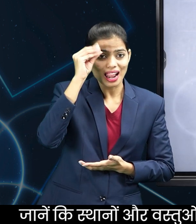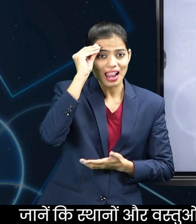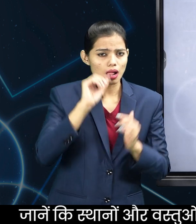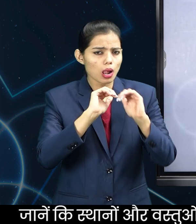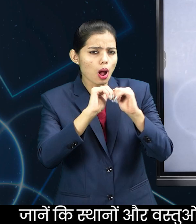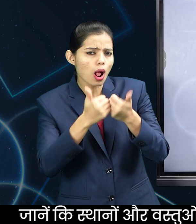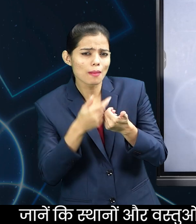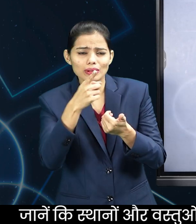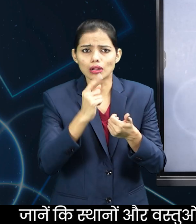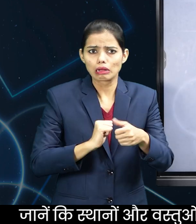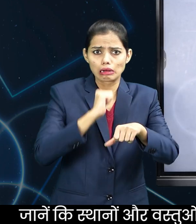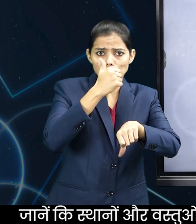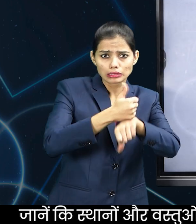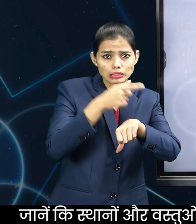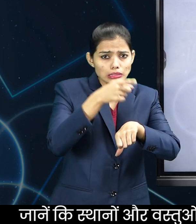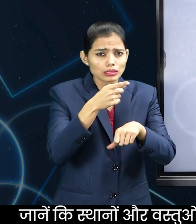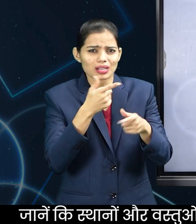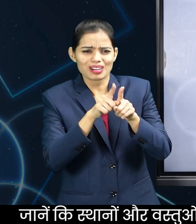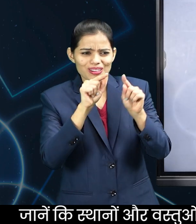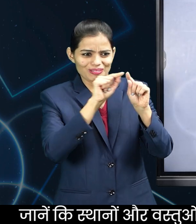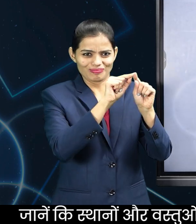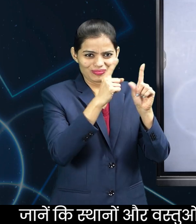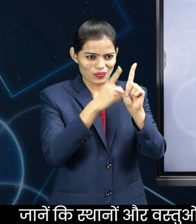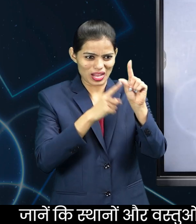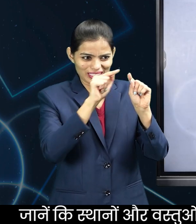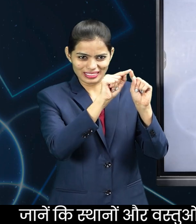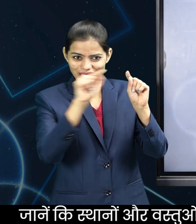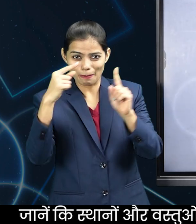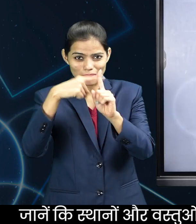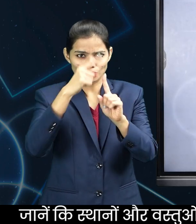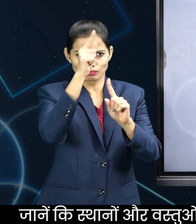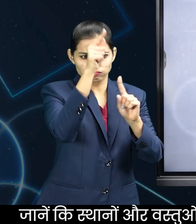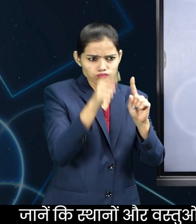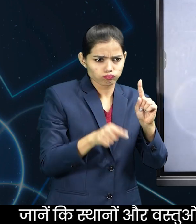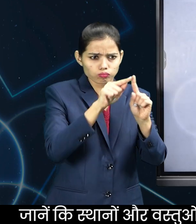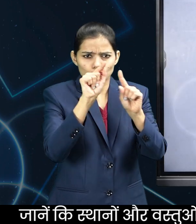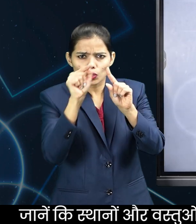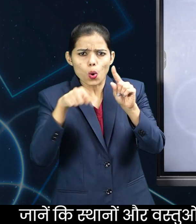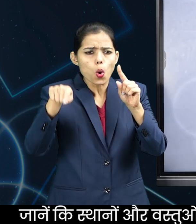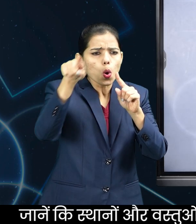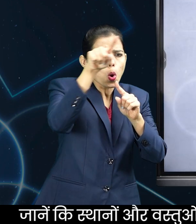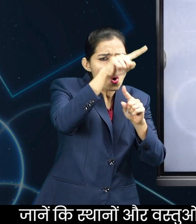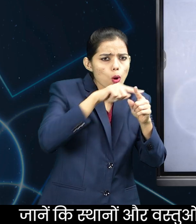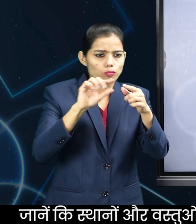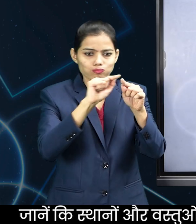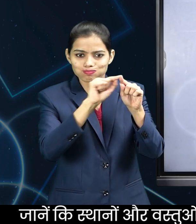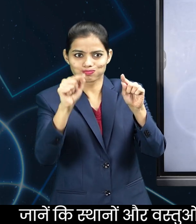जाने कि स्थानों और वस्तुओं को सटीक रूप से इंगित करने के लिए निश्चित संदर्भों